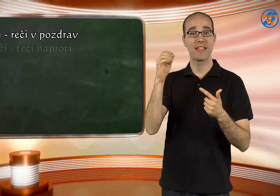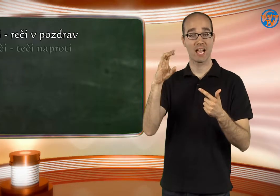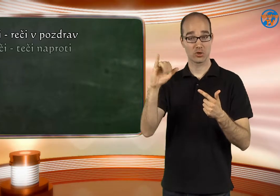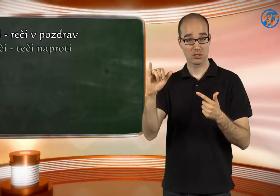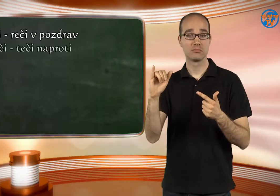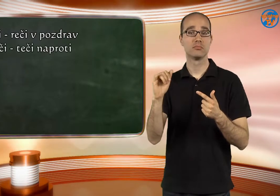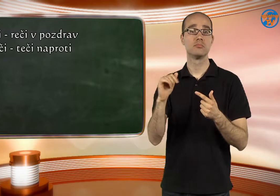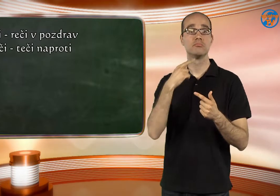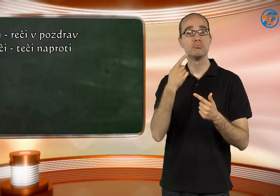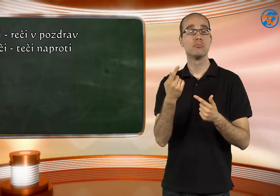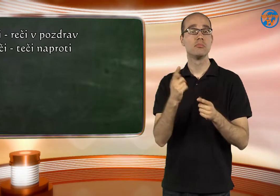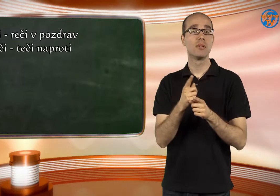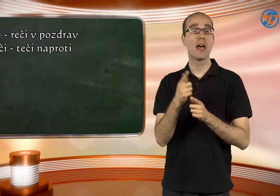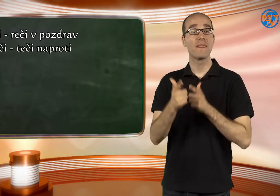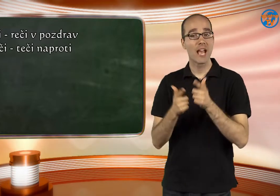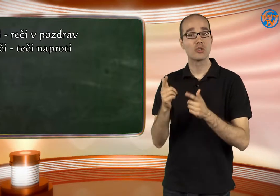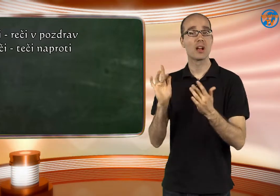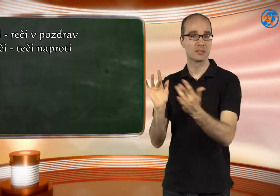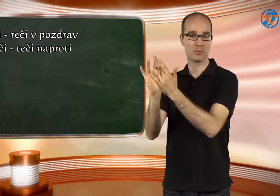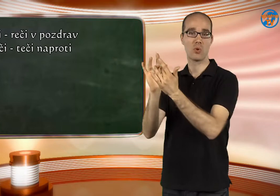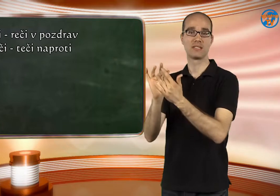Steči, steči naproti.